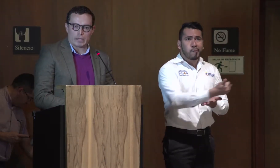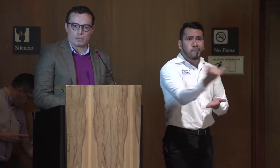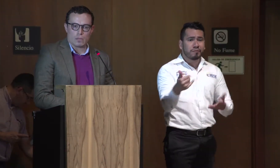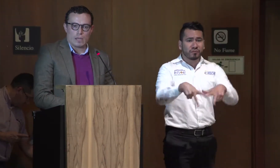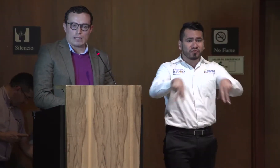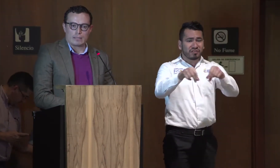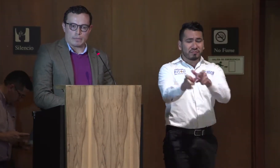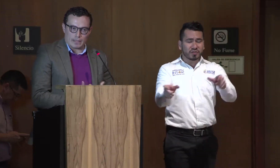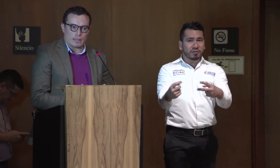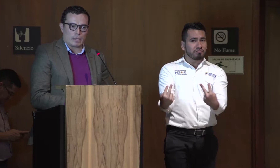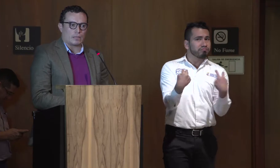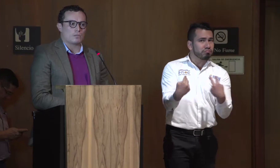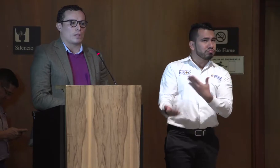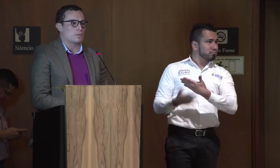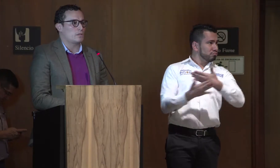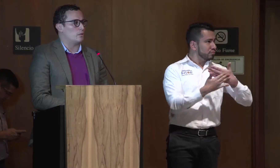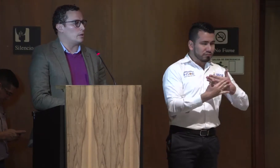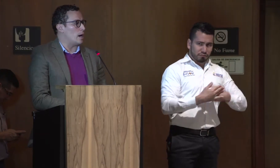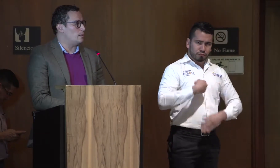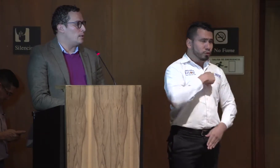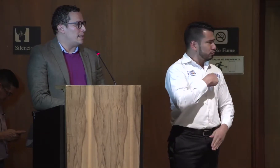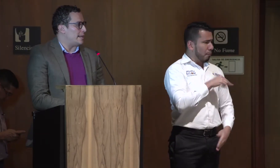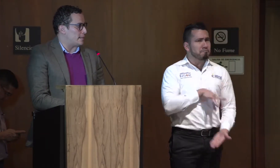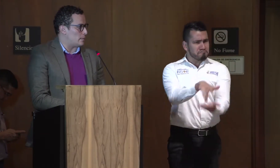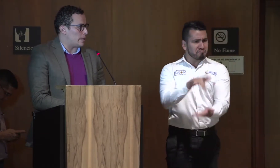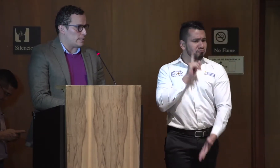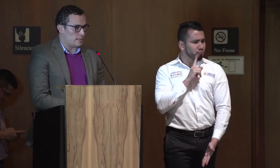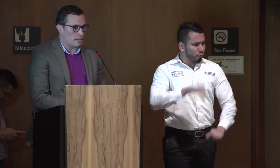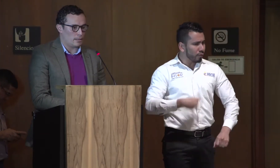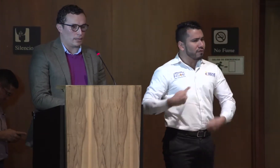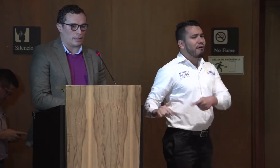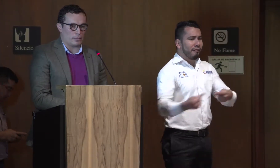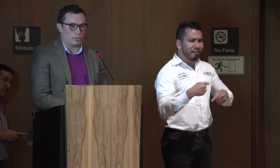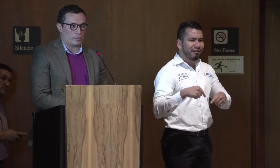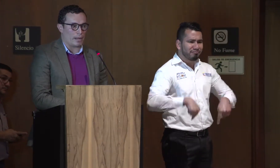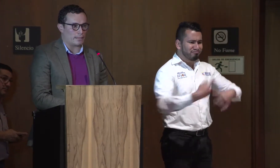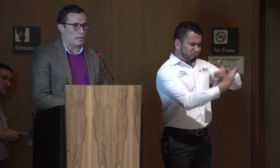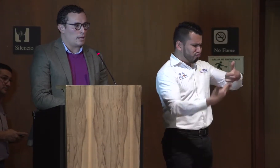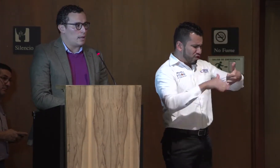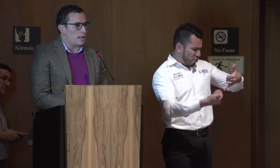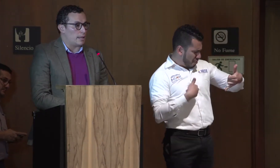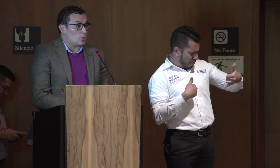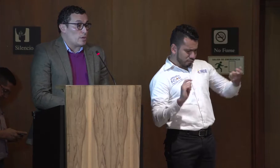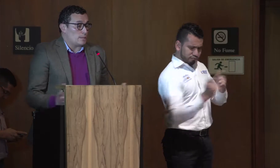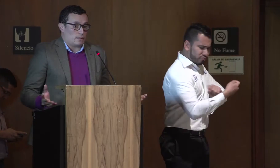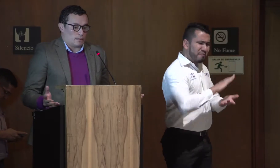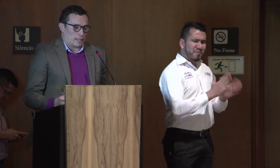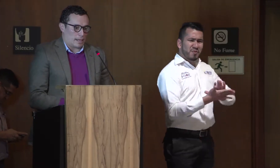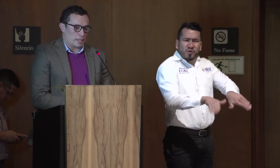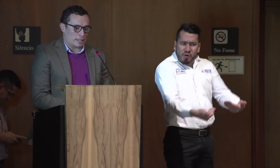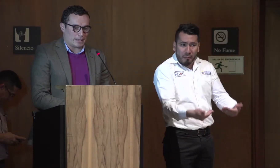en este momento, y es que precisamente discutamos hacia dónde va este país en términos de paz. Esto